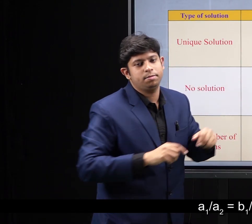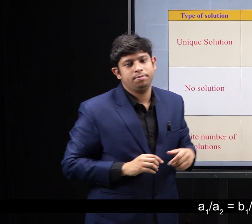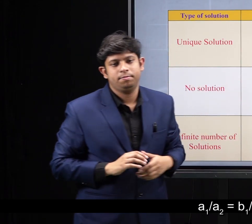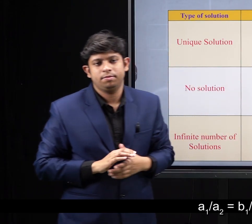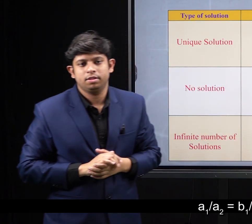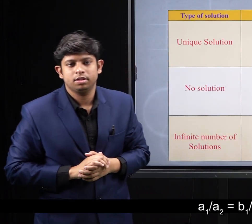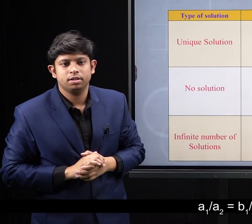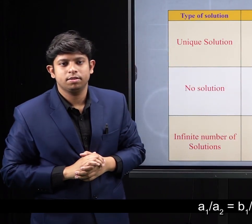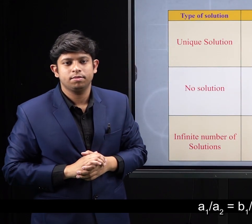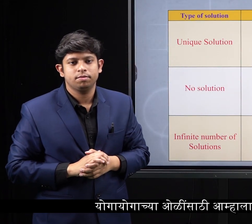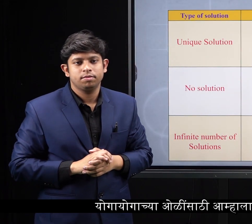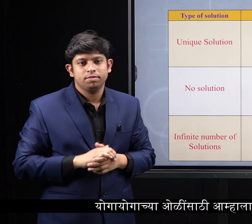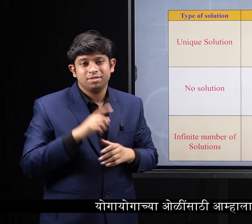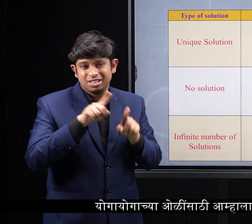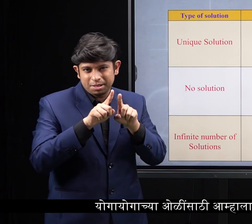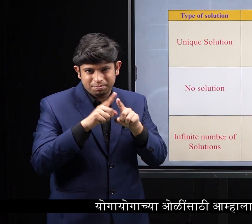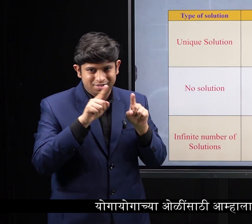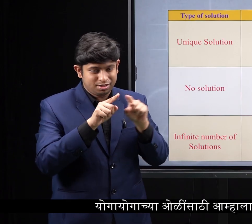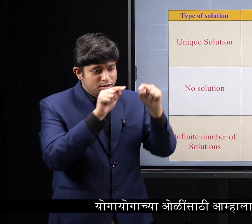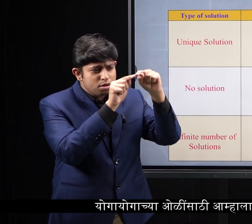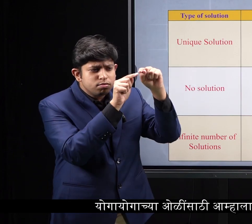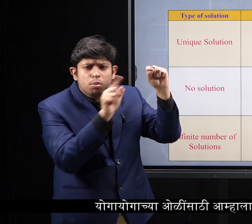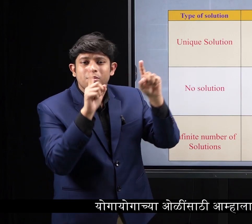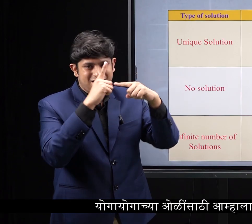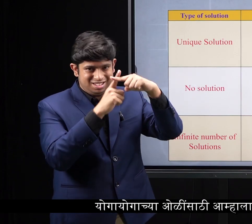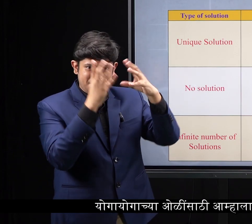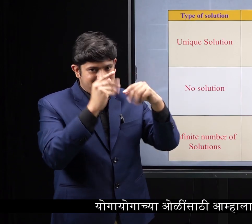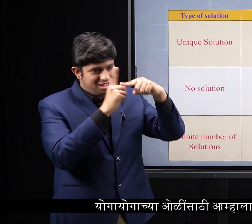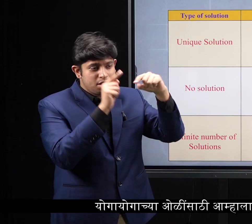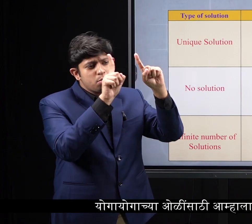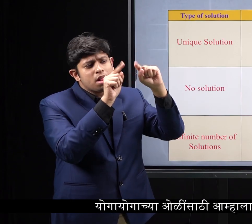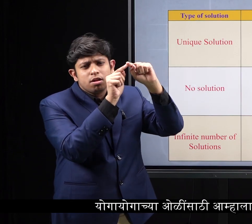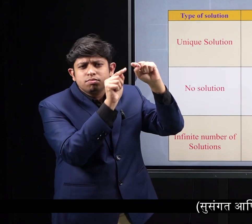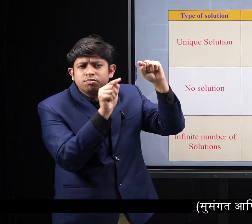योगायोगांची ओळीसाठी आम्हाला मिळते अनंत संख्या.